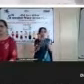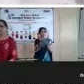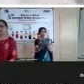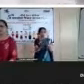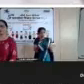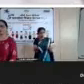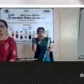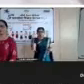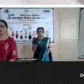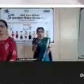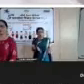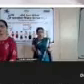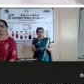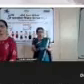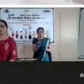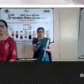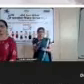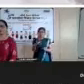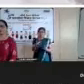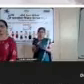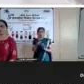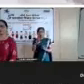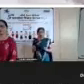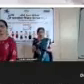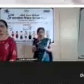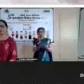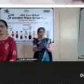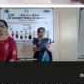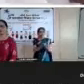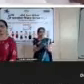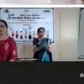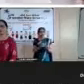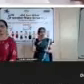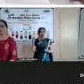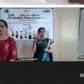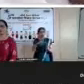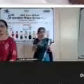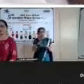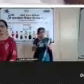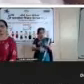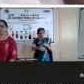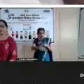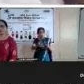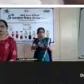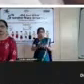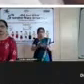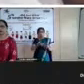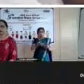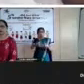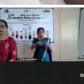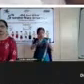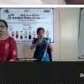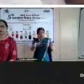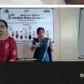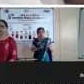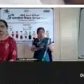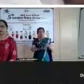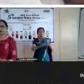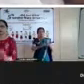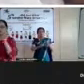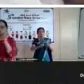हूं और इस आयोजन को वार्षिक आयोजन बनाने और पूर्वोत्तर सहित पूरे भारत में स्वदेशी और पारंपरिक कौशल को बढ़ावा